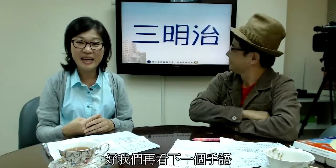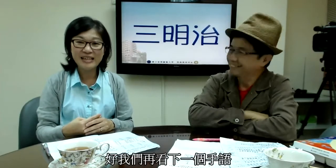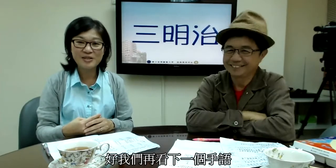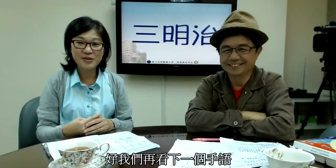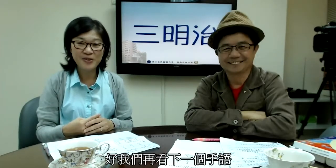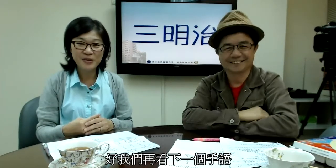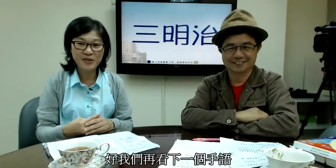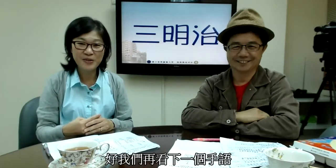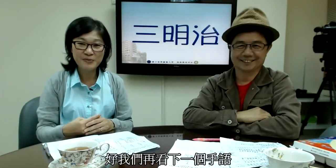个手语，